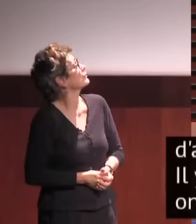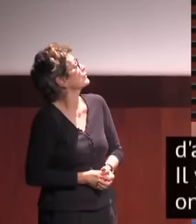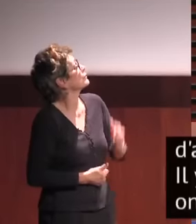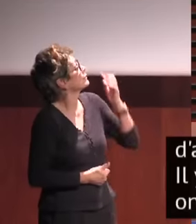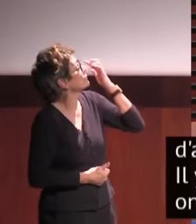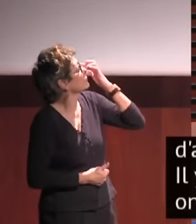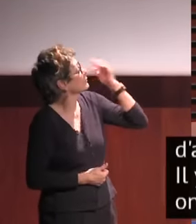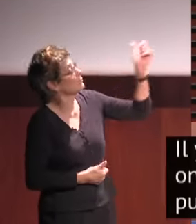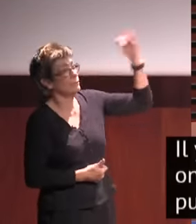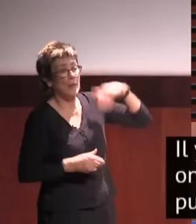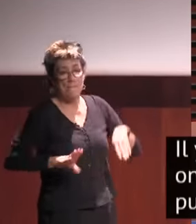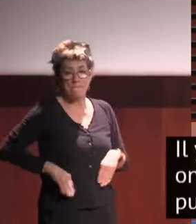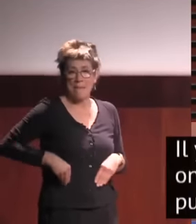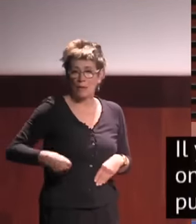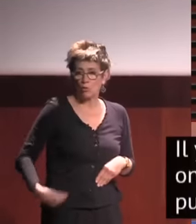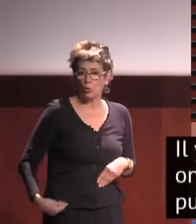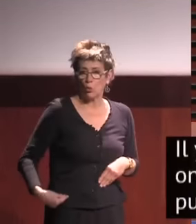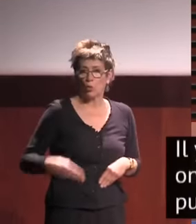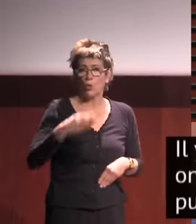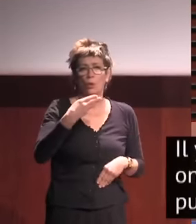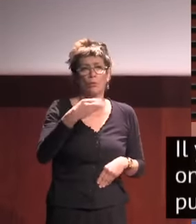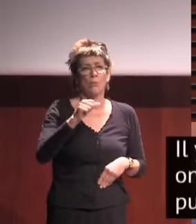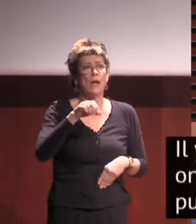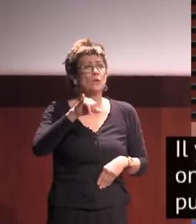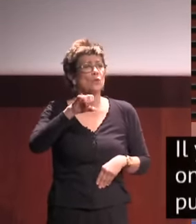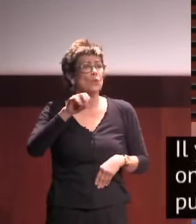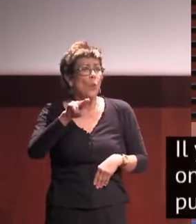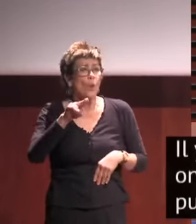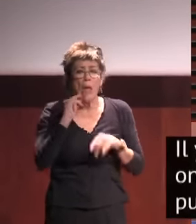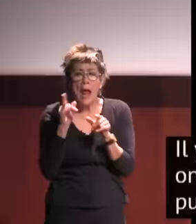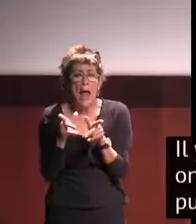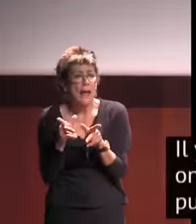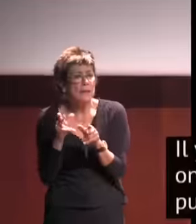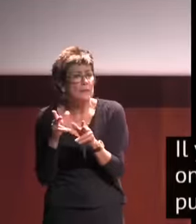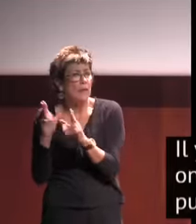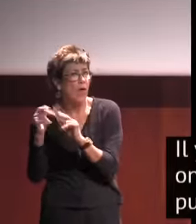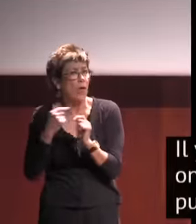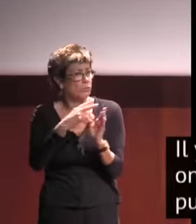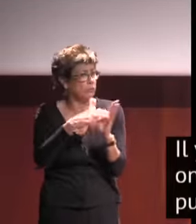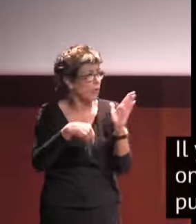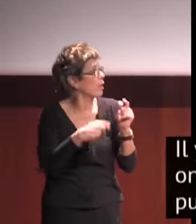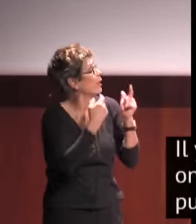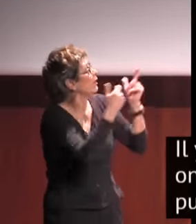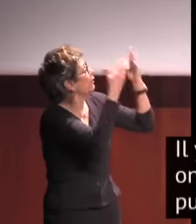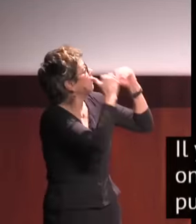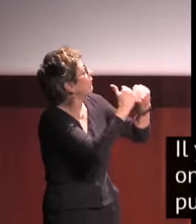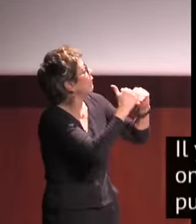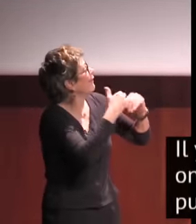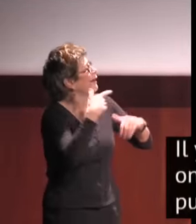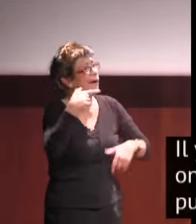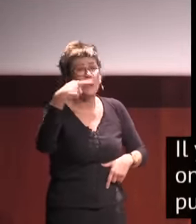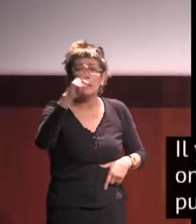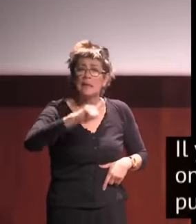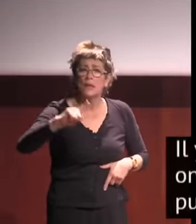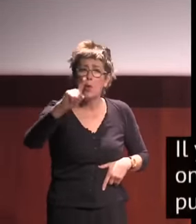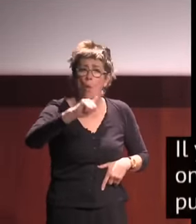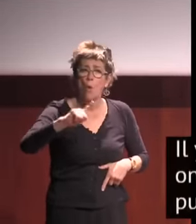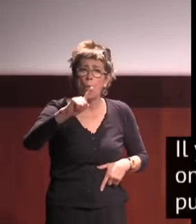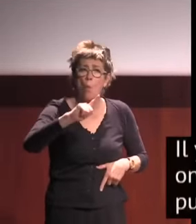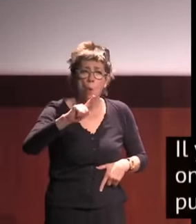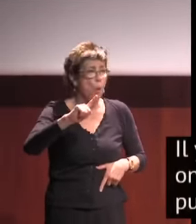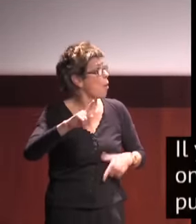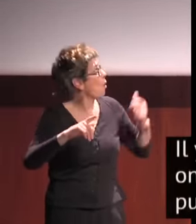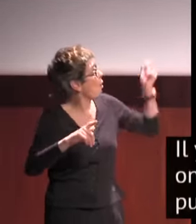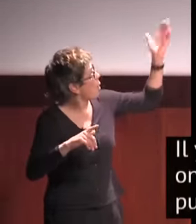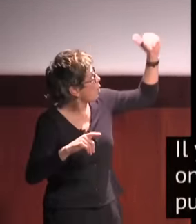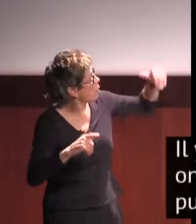un récit des Massieux, mais que il y a des extraits publiés. Le récit de Guillemont, dit Benjamin, Histoire